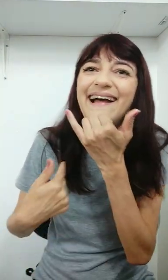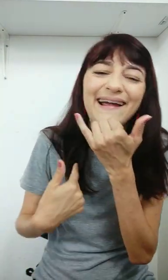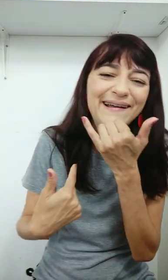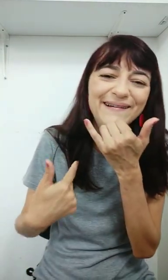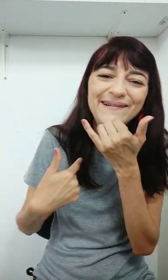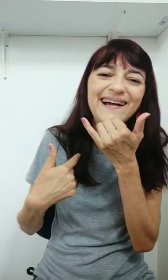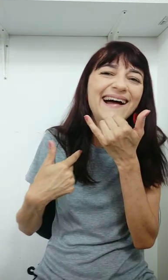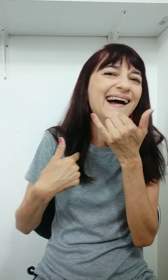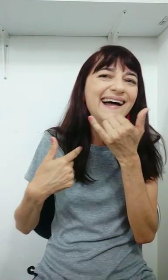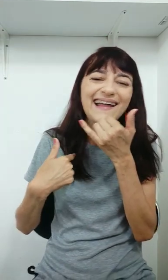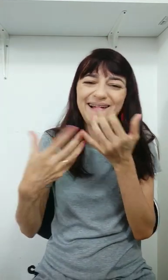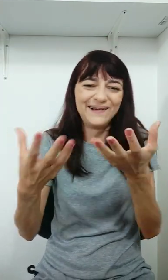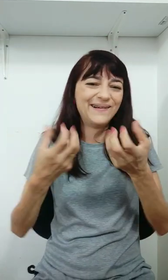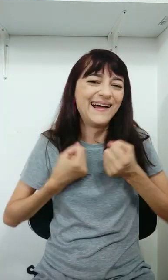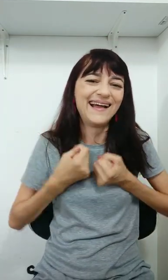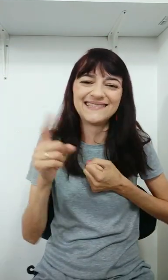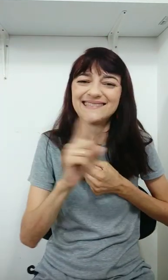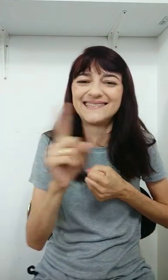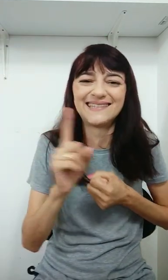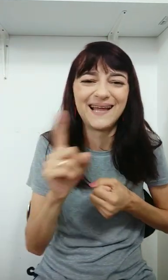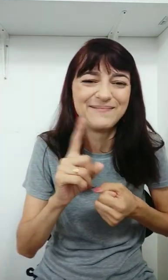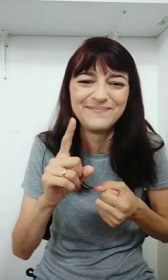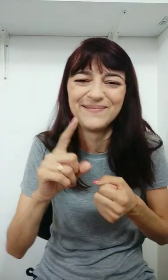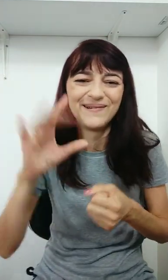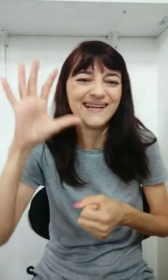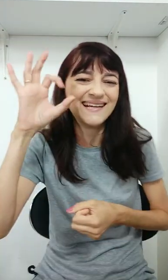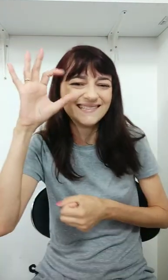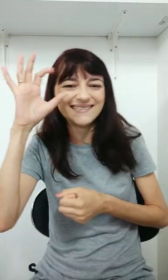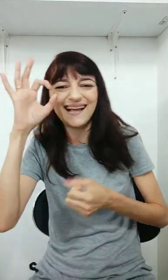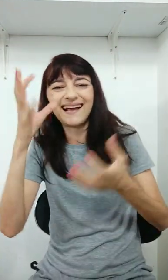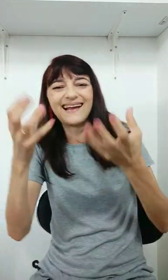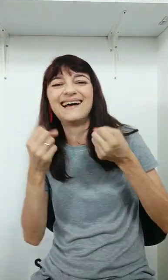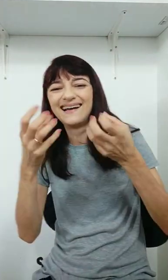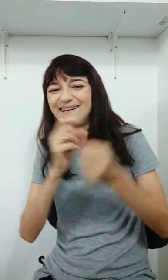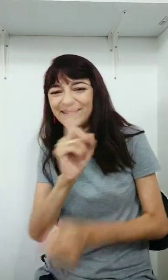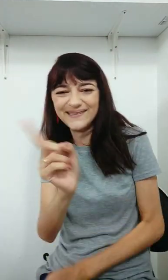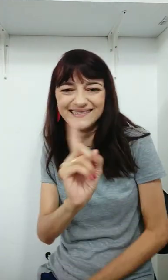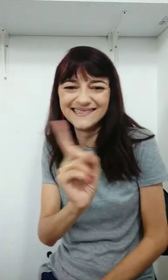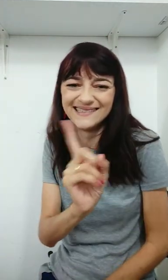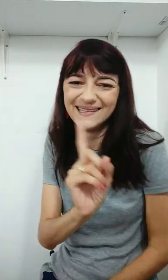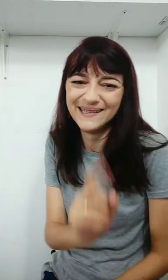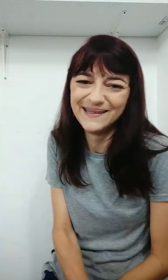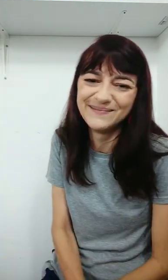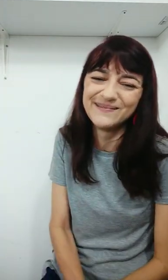tá? Desculpa, tá? Eu não recebo videochamada, tá bom?